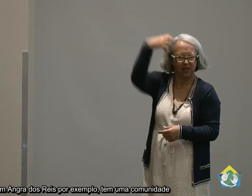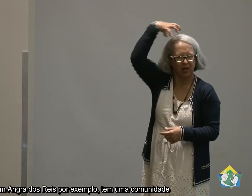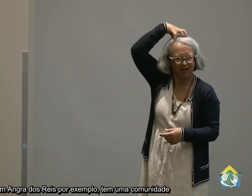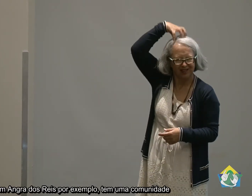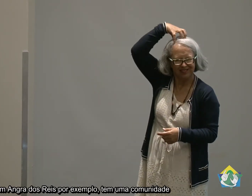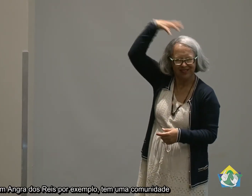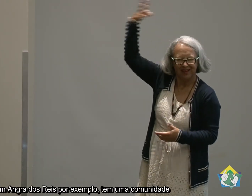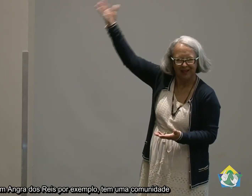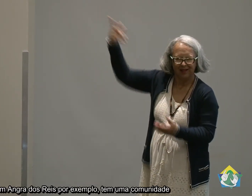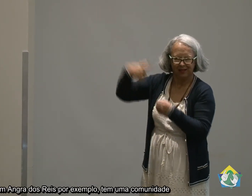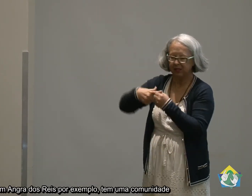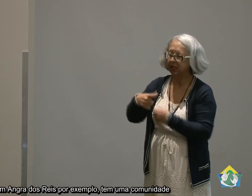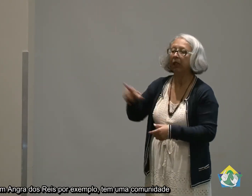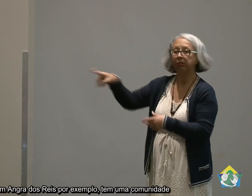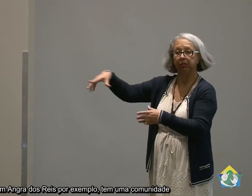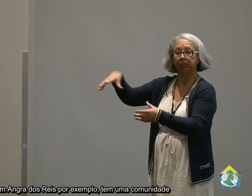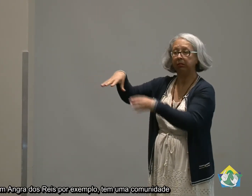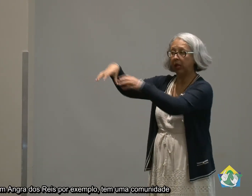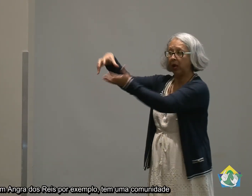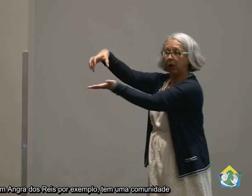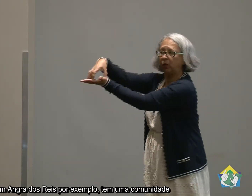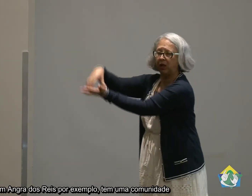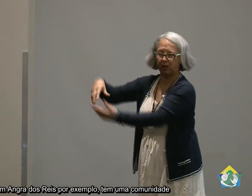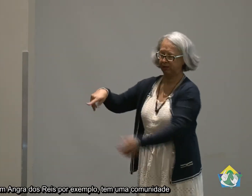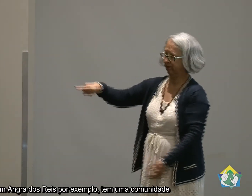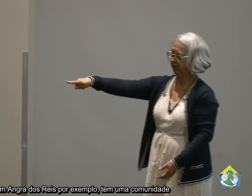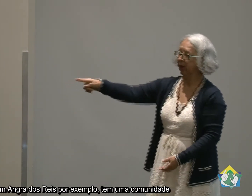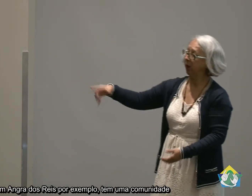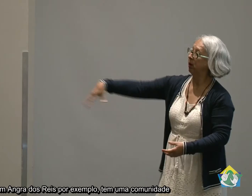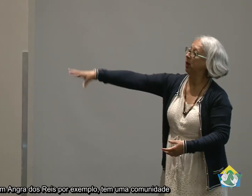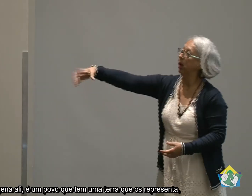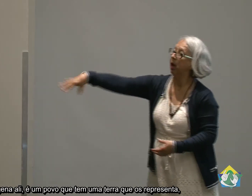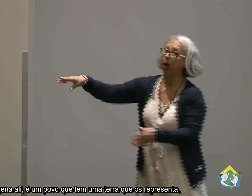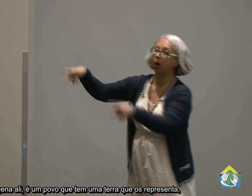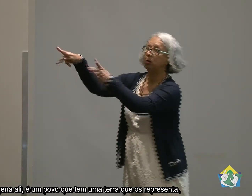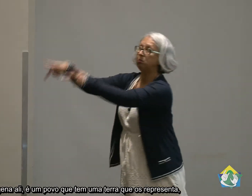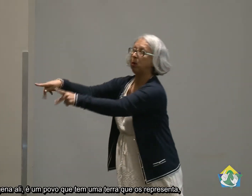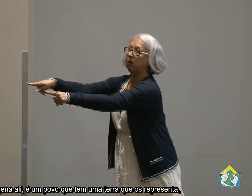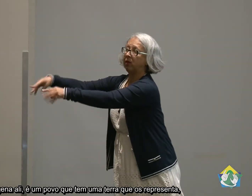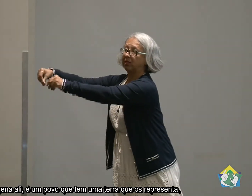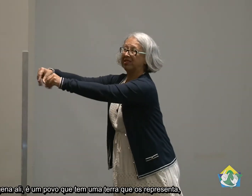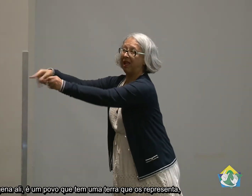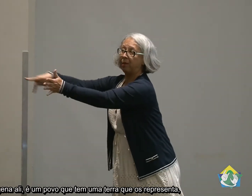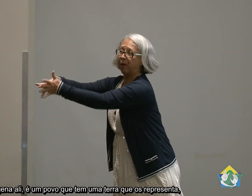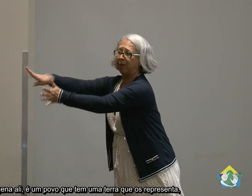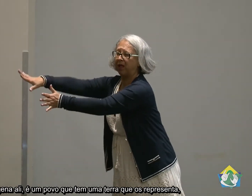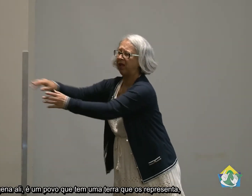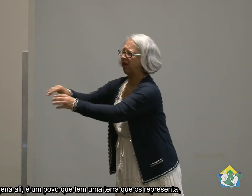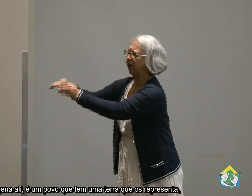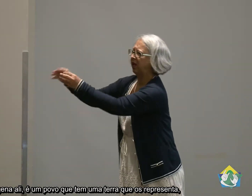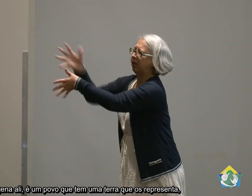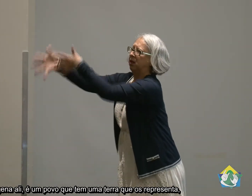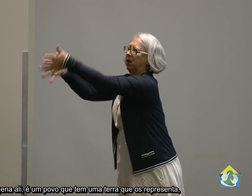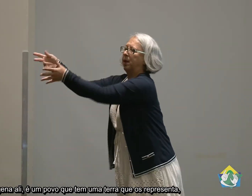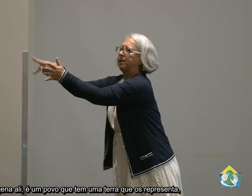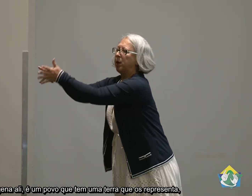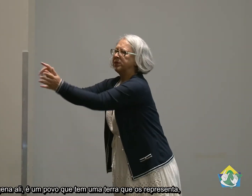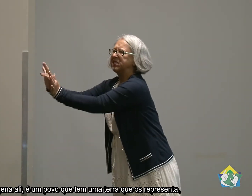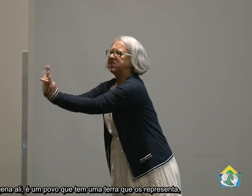Em Angra dos Reis, por exemplo, tem uma comunidade indígena ali. É um povo que tem uma terra que os representa. Eles